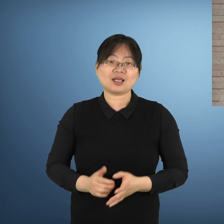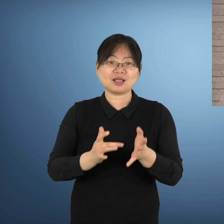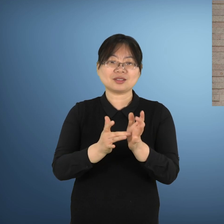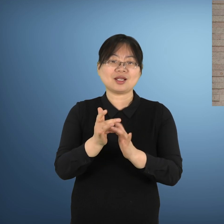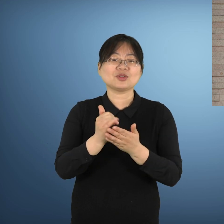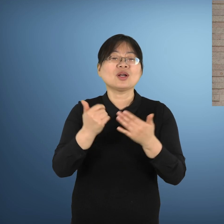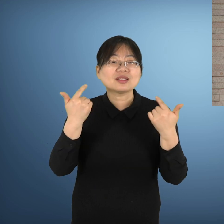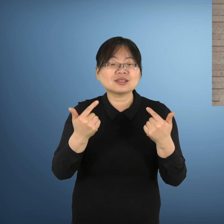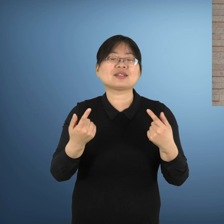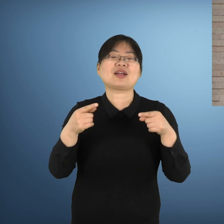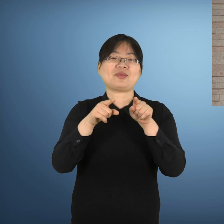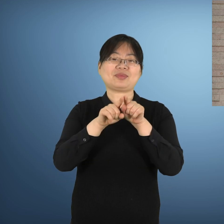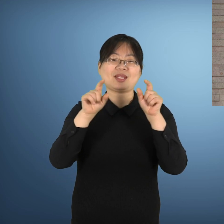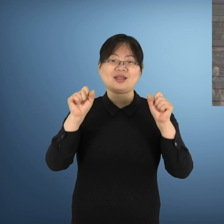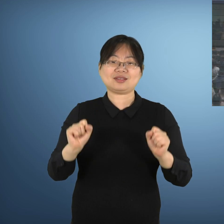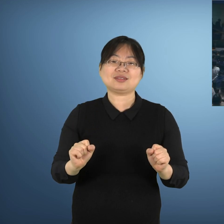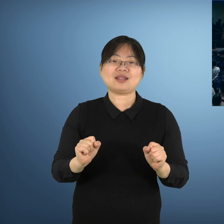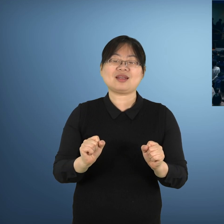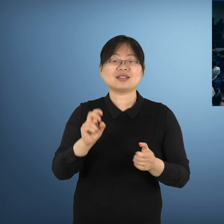예수 늘 함께 하시네.